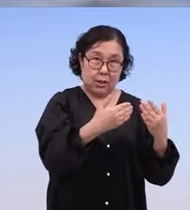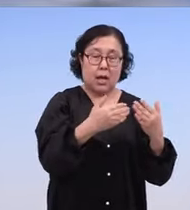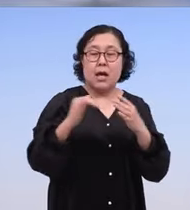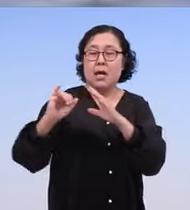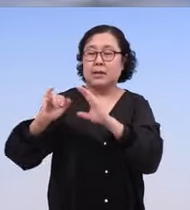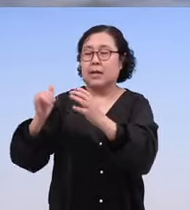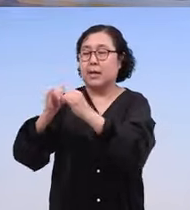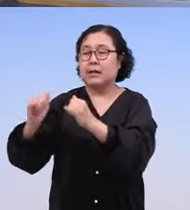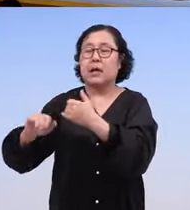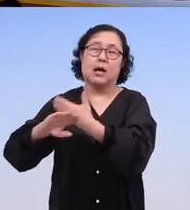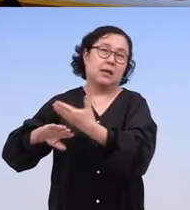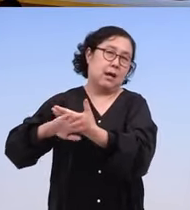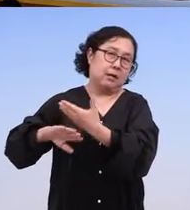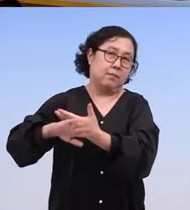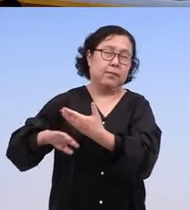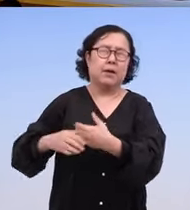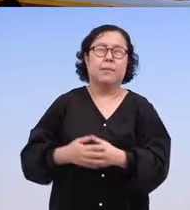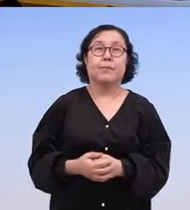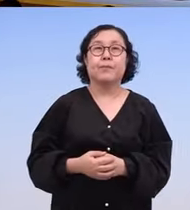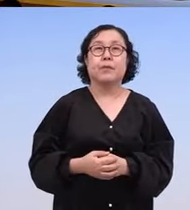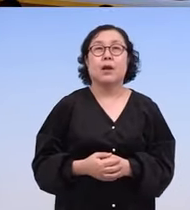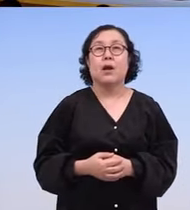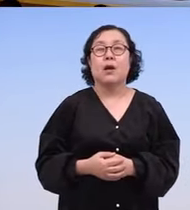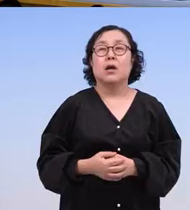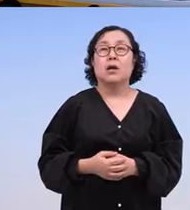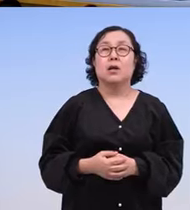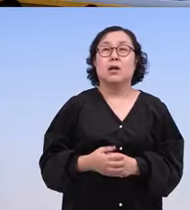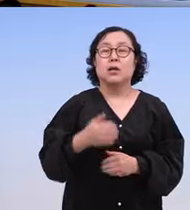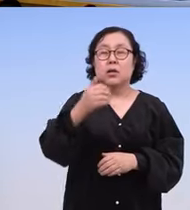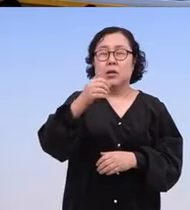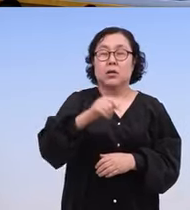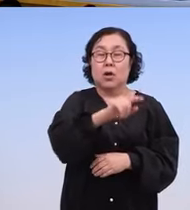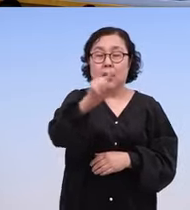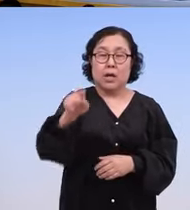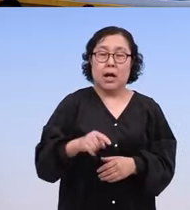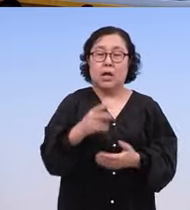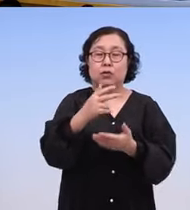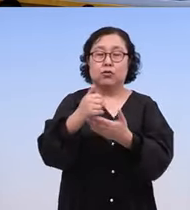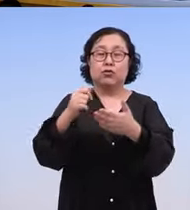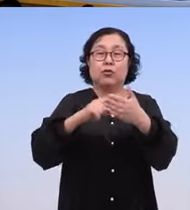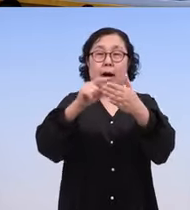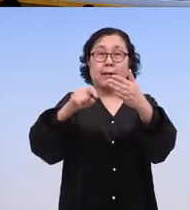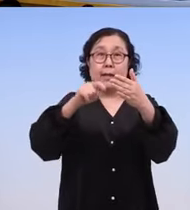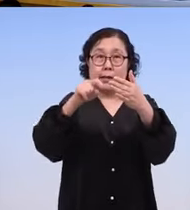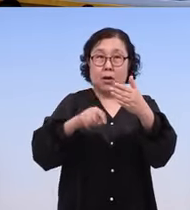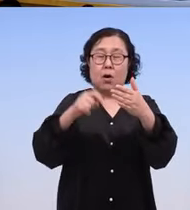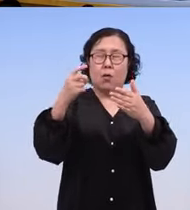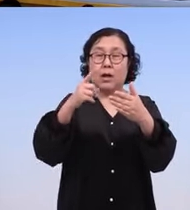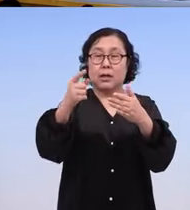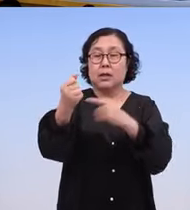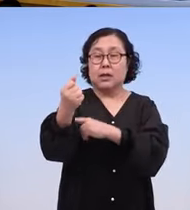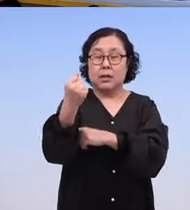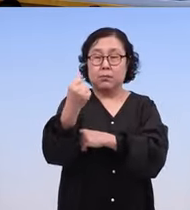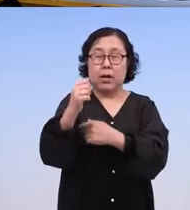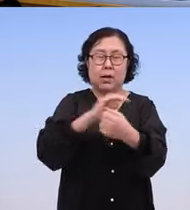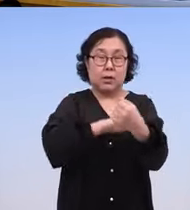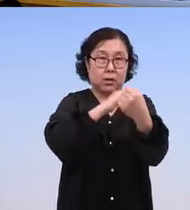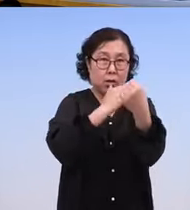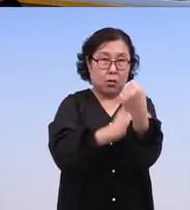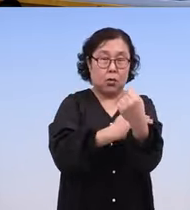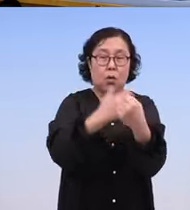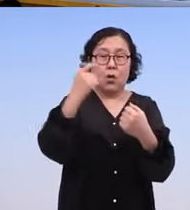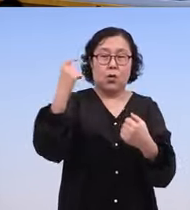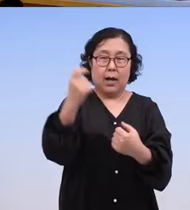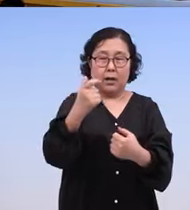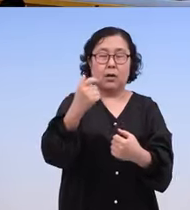에베소서 6장 10절에도 보니까 끝으로 너희가 주 안에서와 그 힘의 능력으로 강건하여지고, 우리는 뭐 강건하여지고